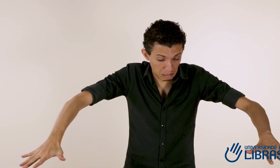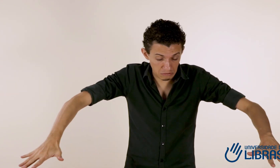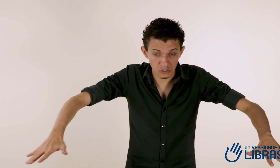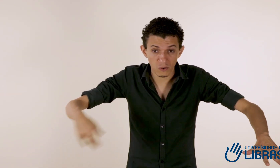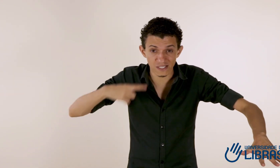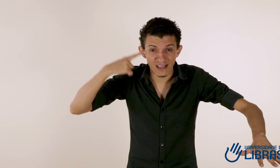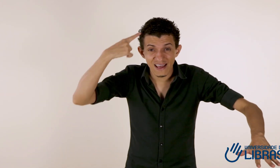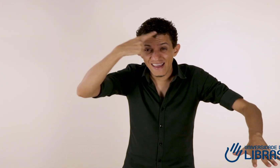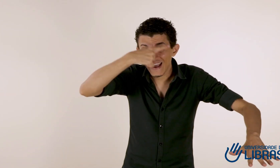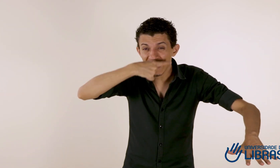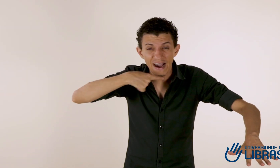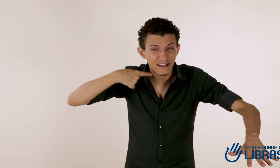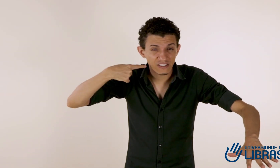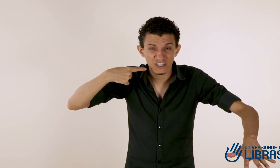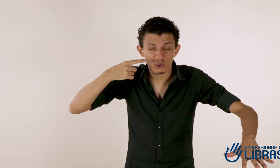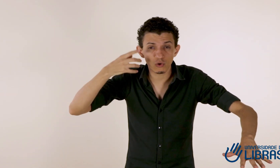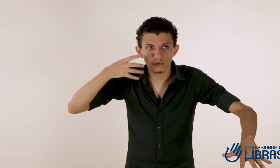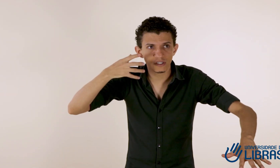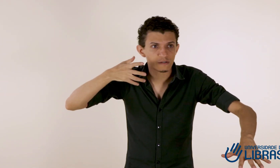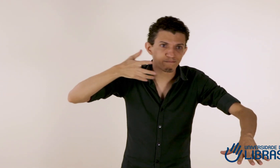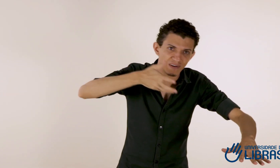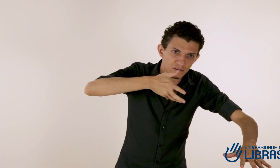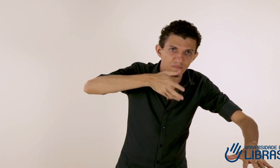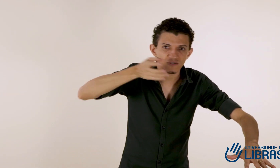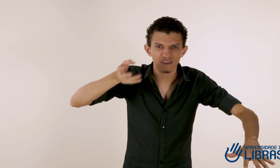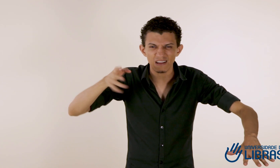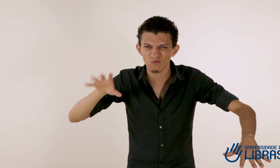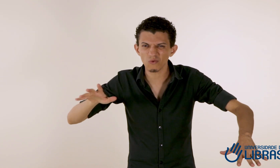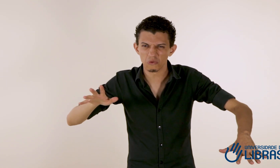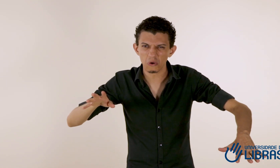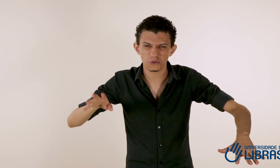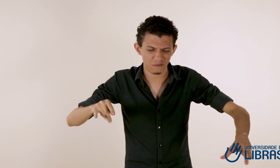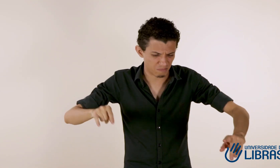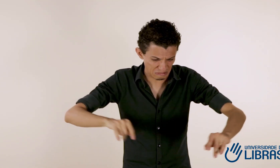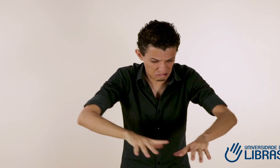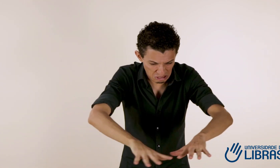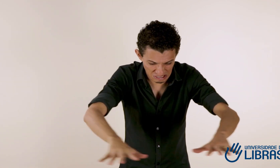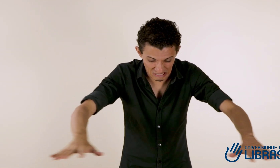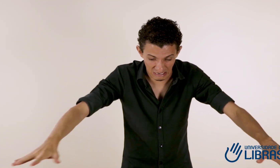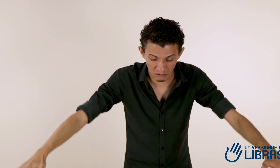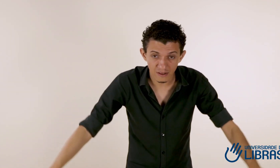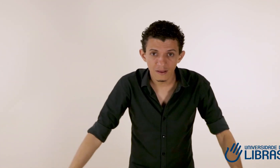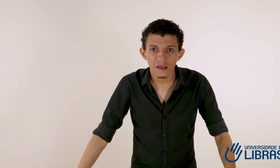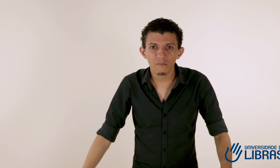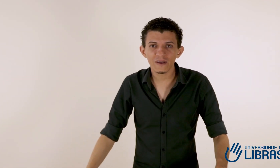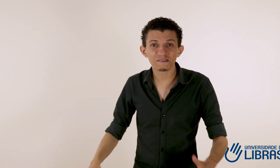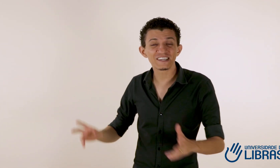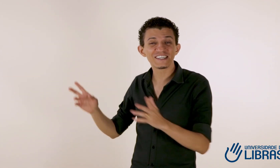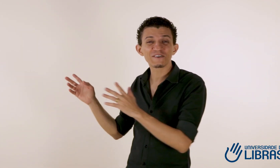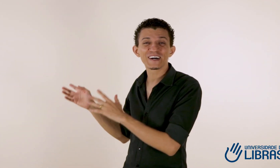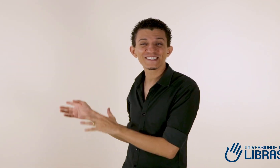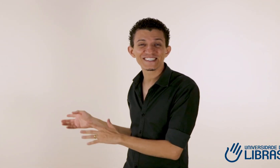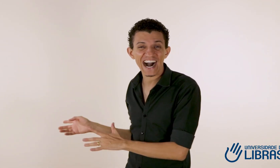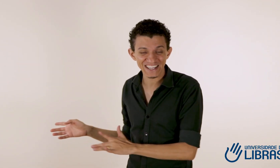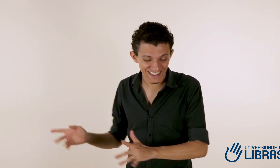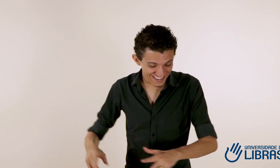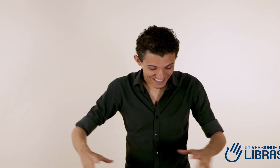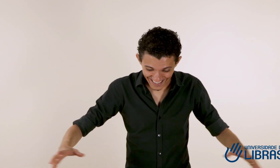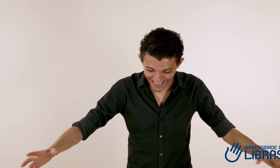tanto de coisa. E a cara de espanto misturado com nojo. Nossa, aquela coisa. Porque você chega cansado. Tem que